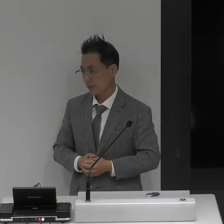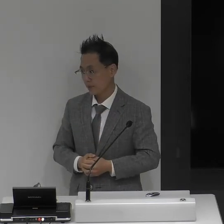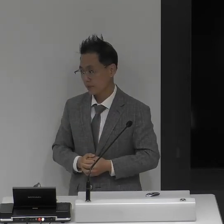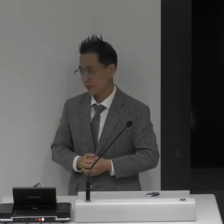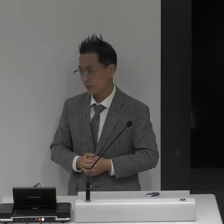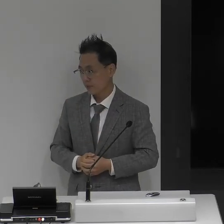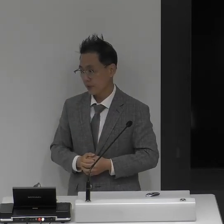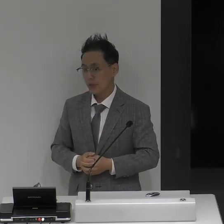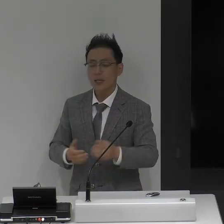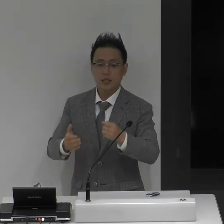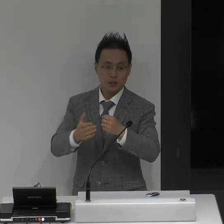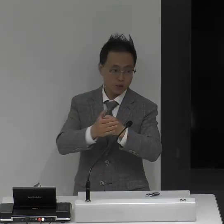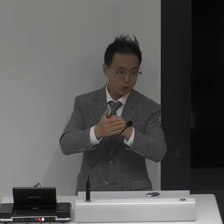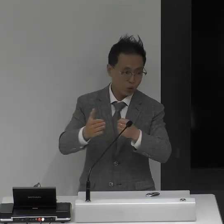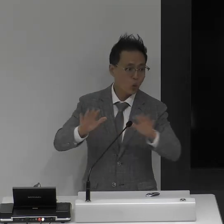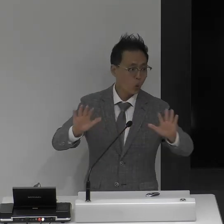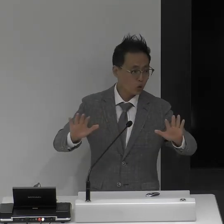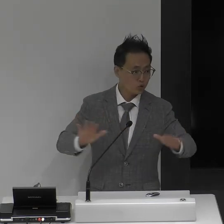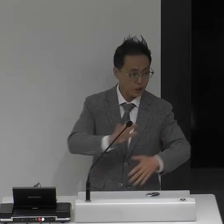바랍니다. 그러므로 오늘 우리는